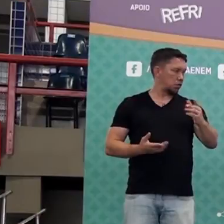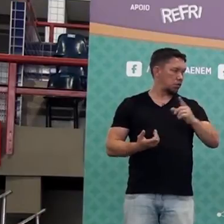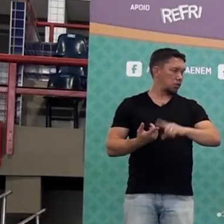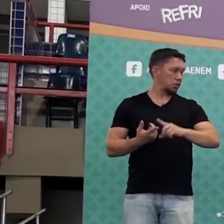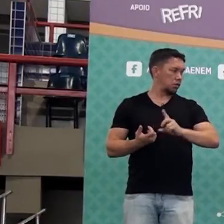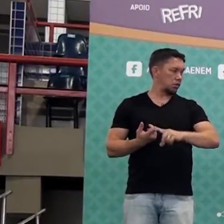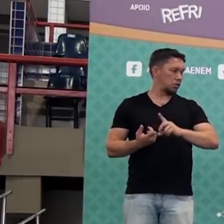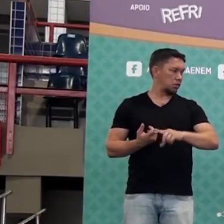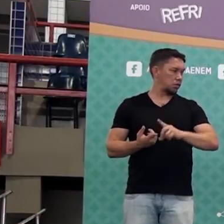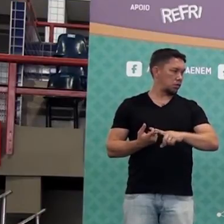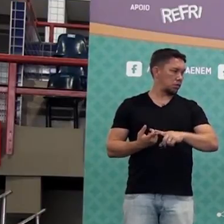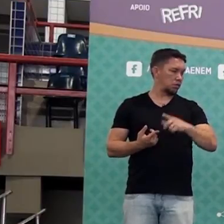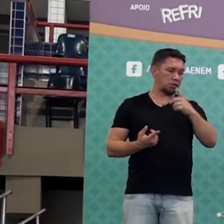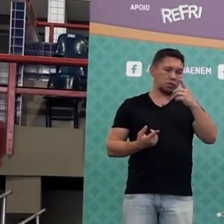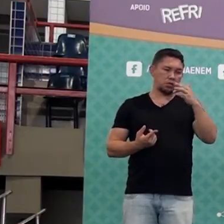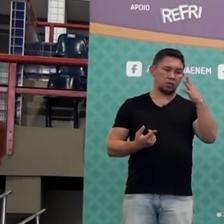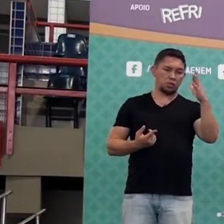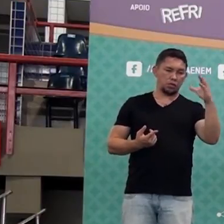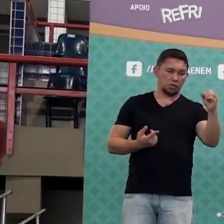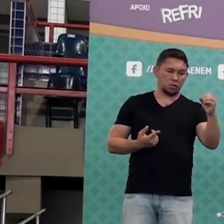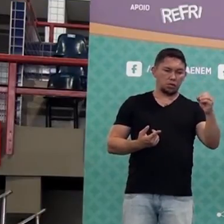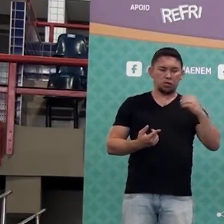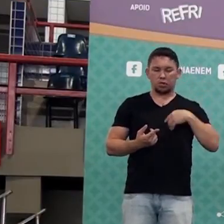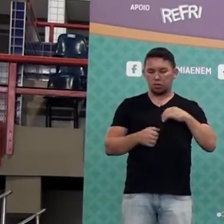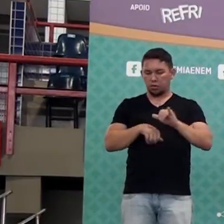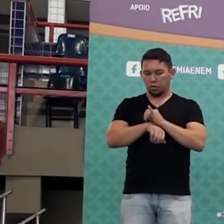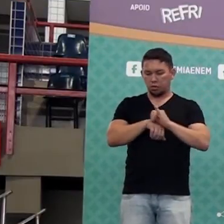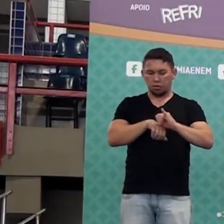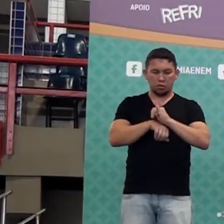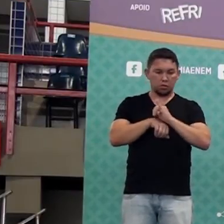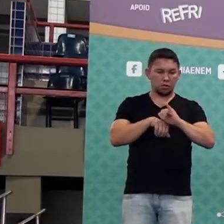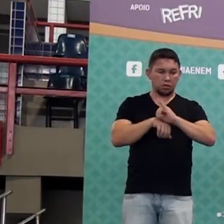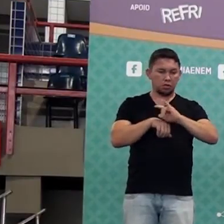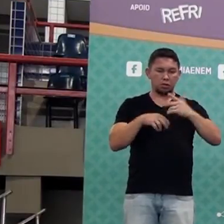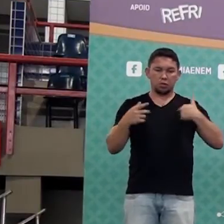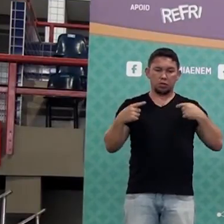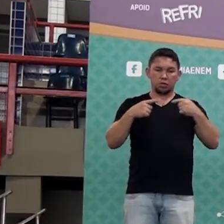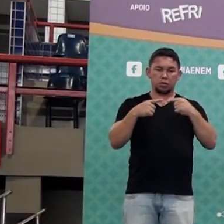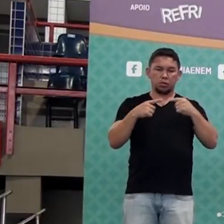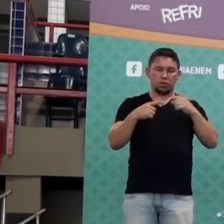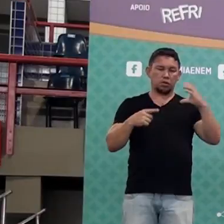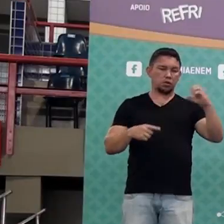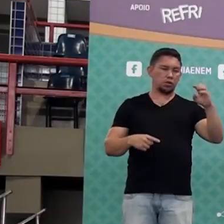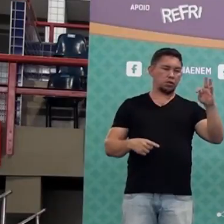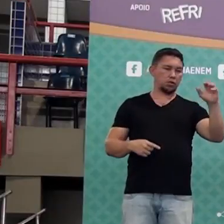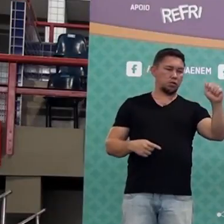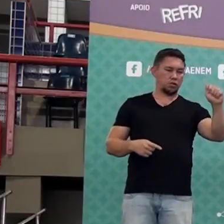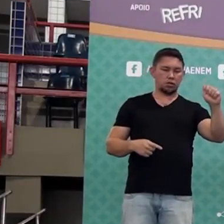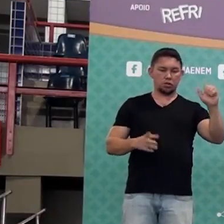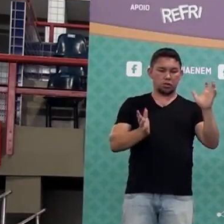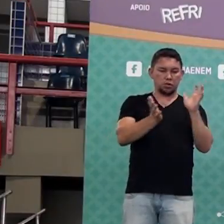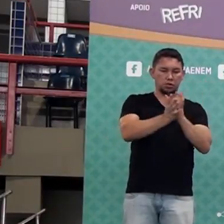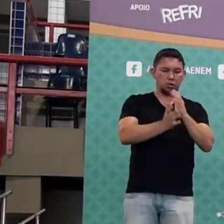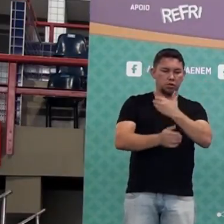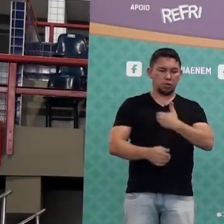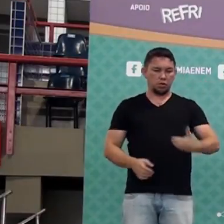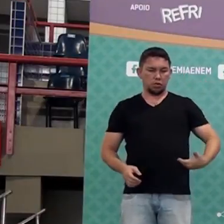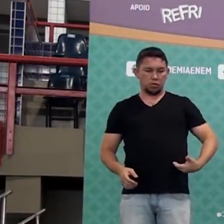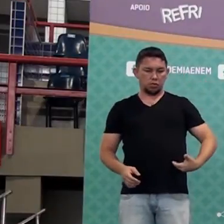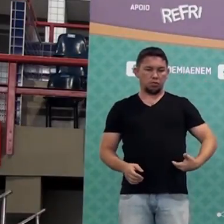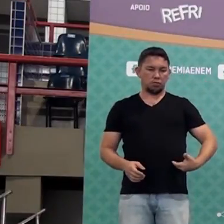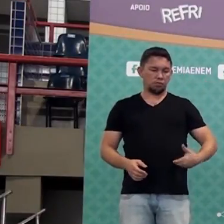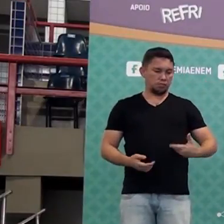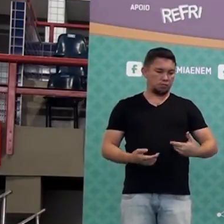e é óbvio que com a implementação das cotas, né, para as escolas públicas, vocês passaram a ter bem